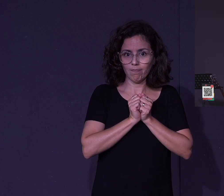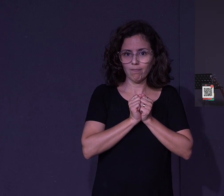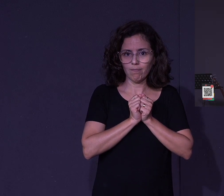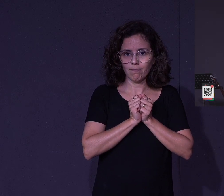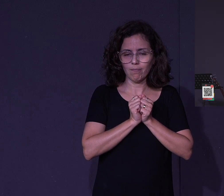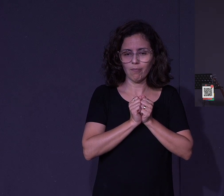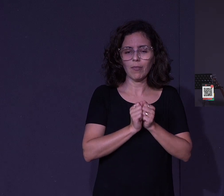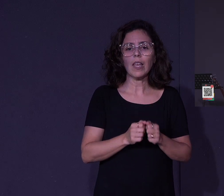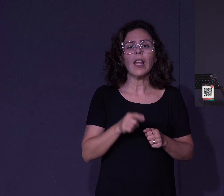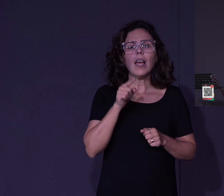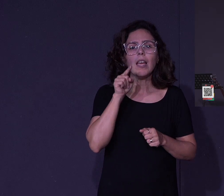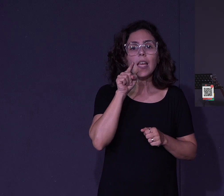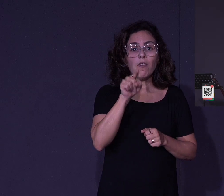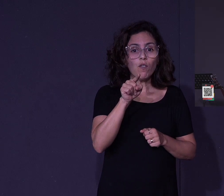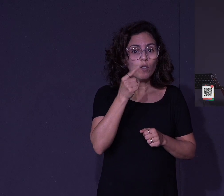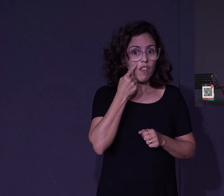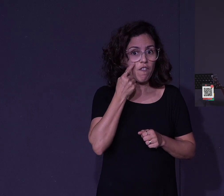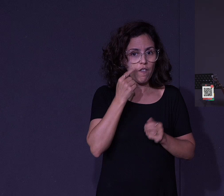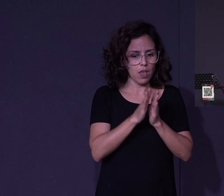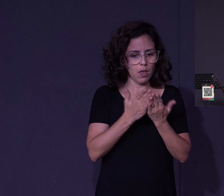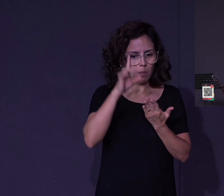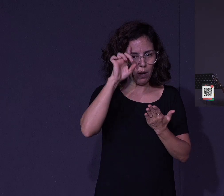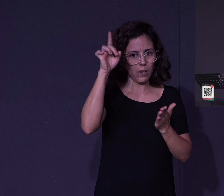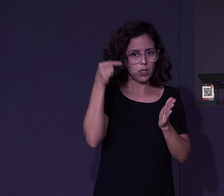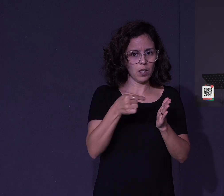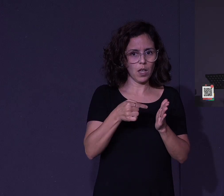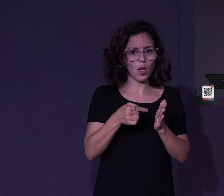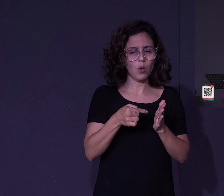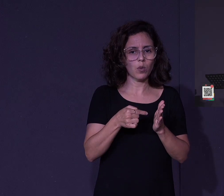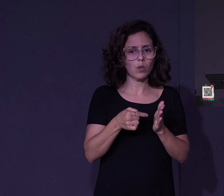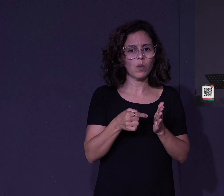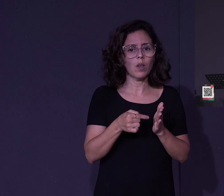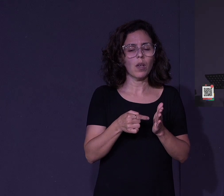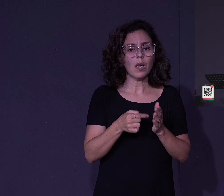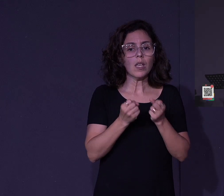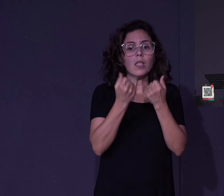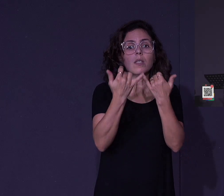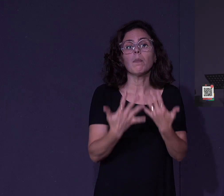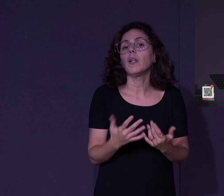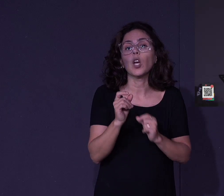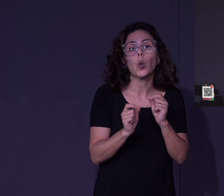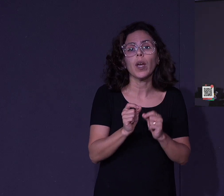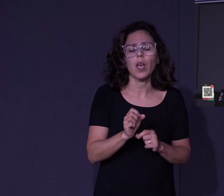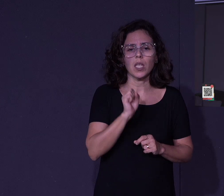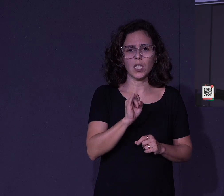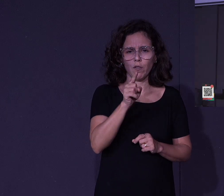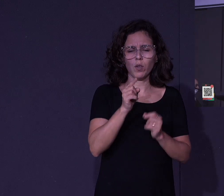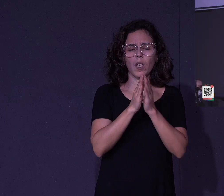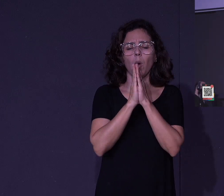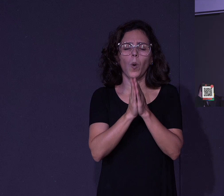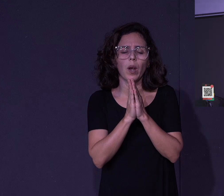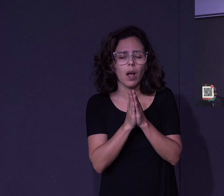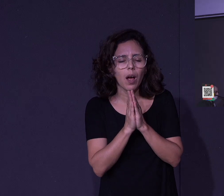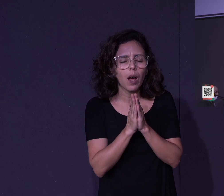clamará a mim e eu lhe darei resposta. É se achegar orando a palavra, não é querendo determinar nada para Deus,